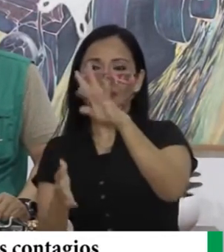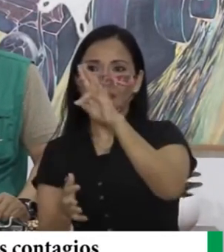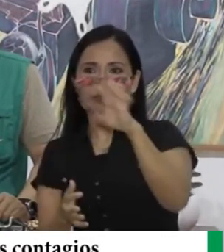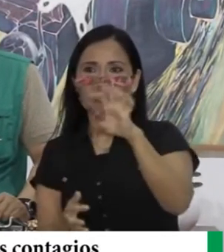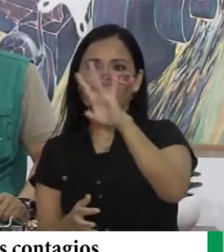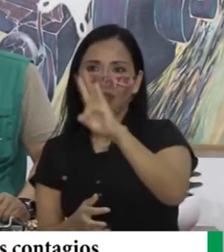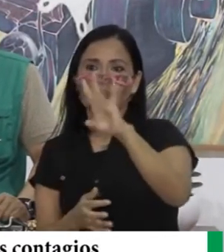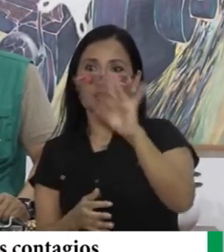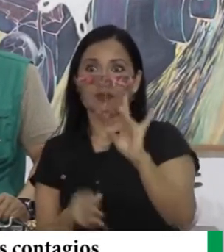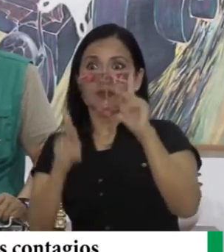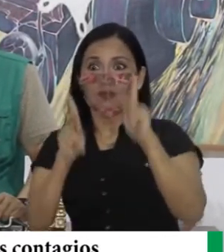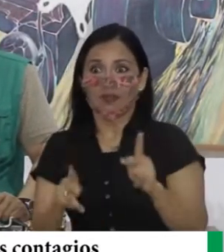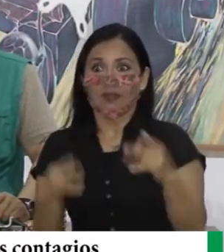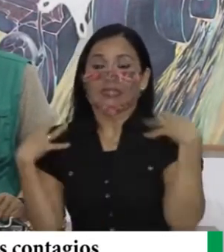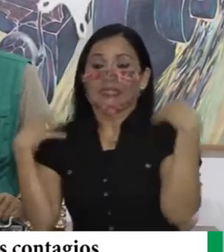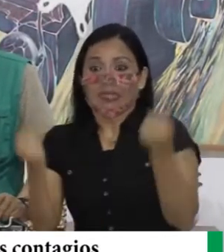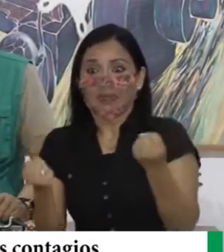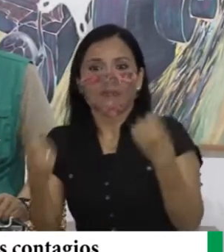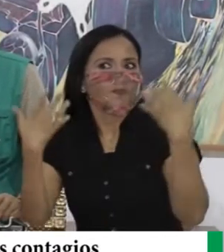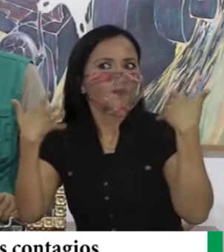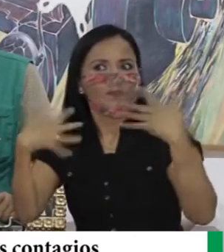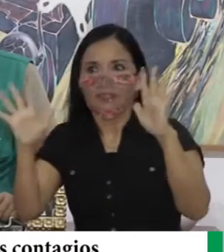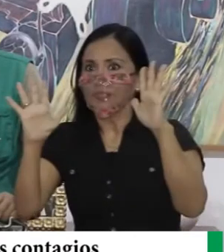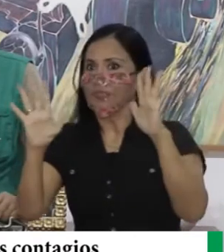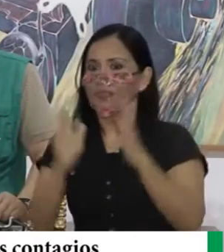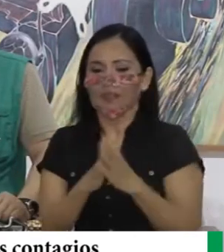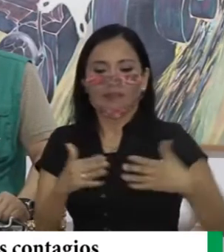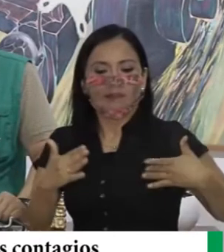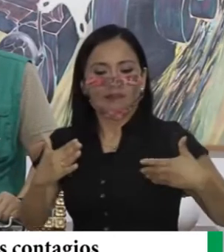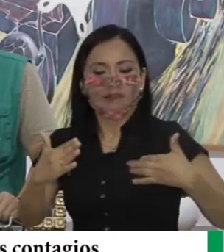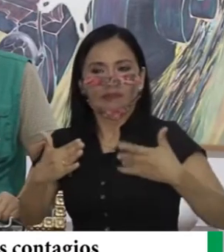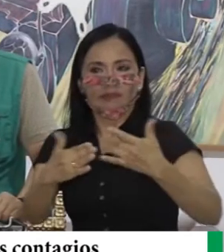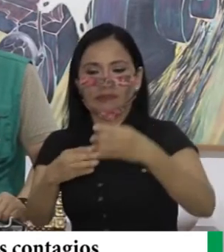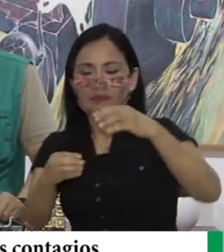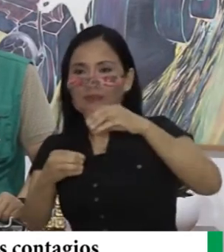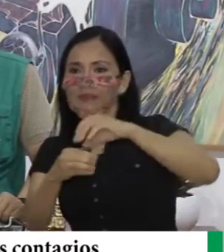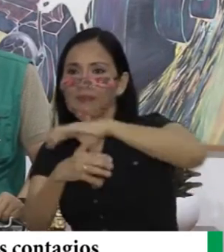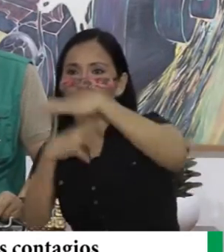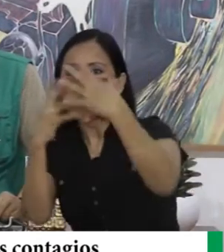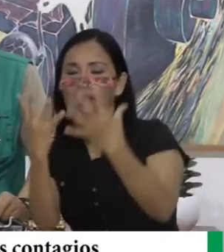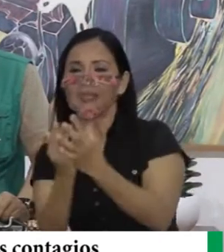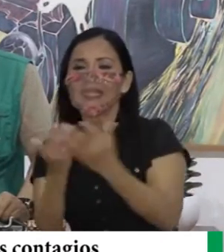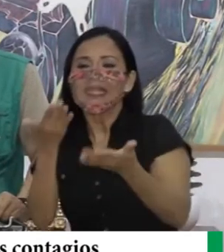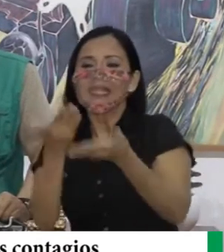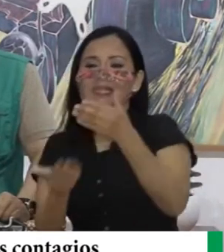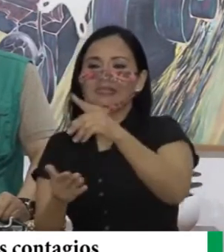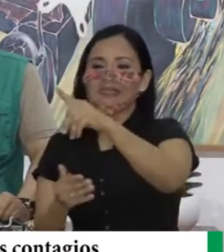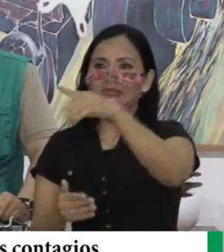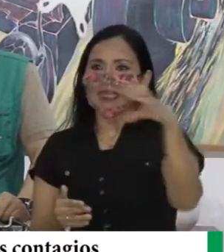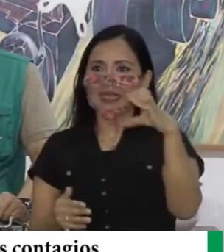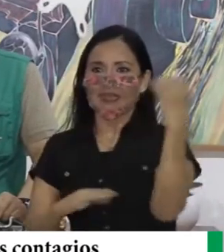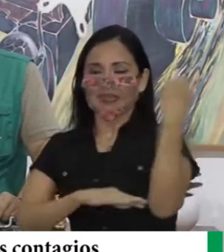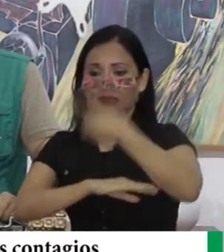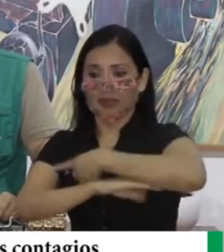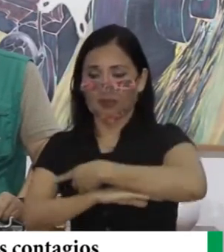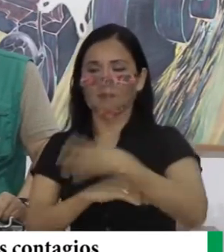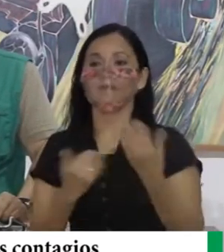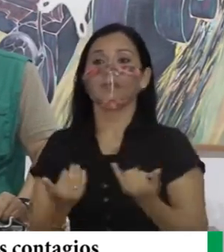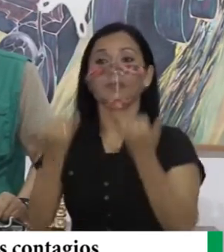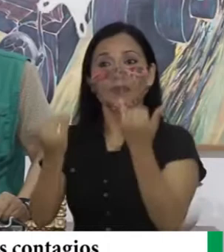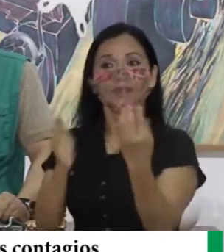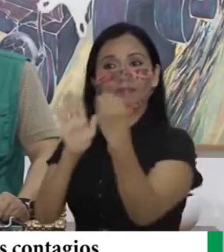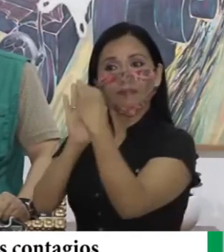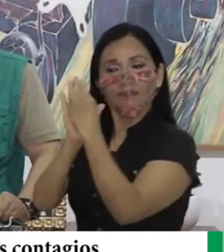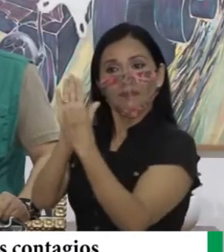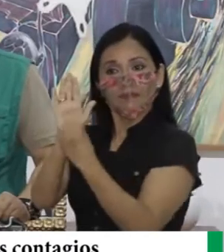4.778 casos que se han recuperado en lo que va de la epidemia en estos casi 100 días. Vamos a indicar que